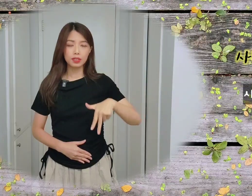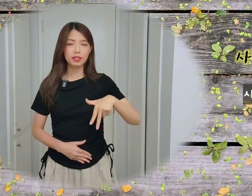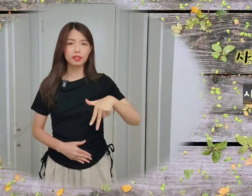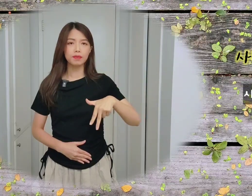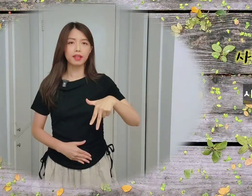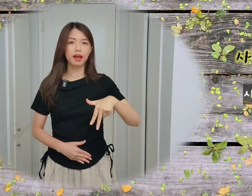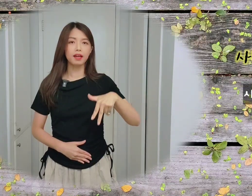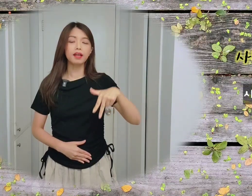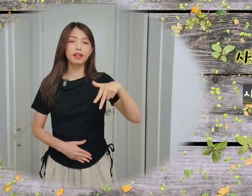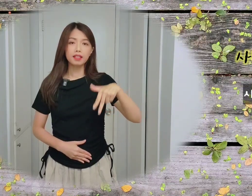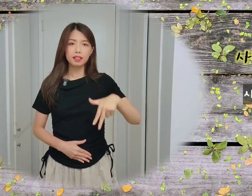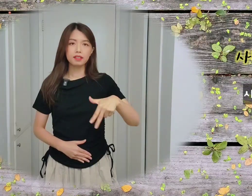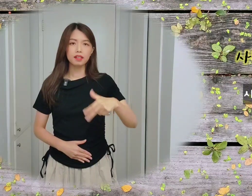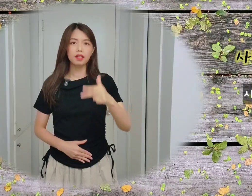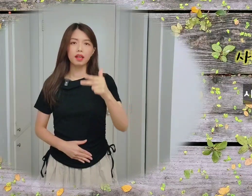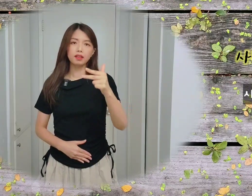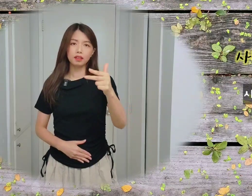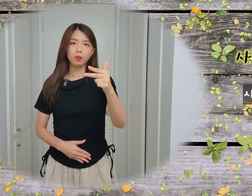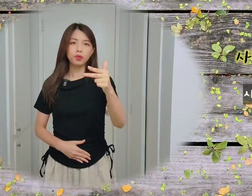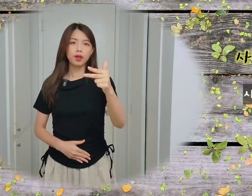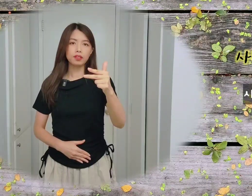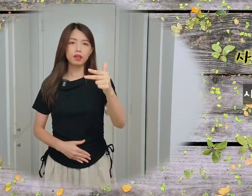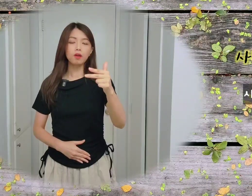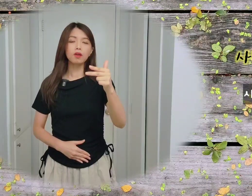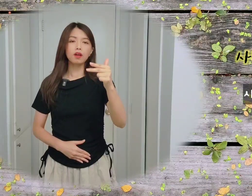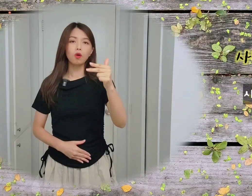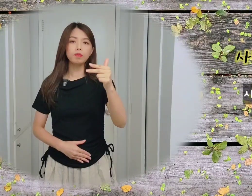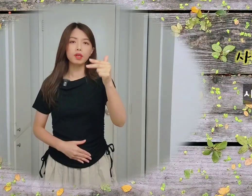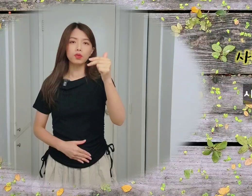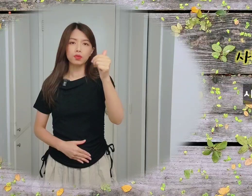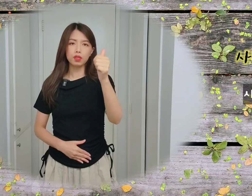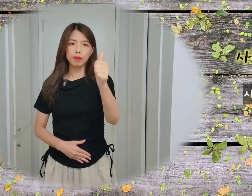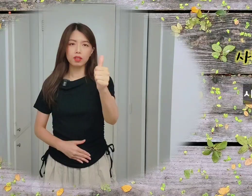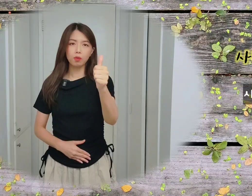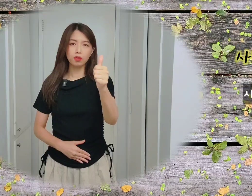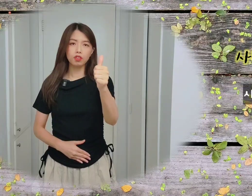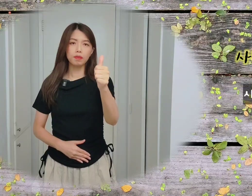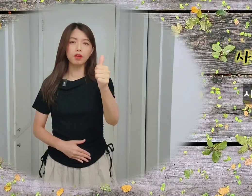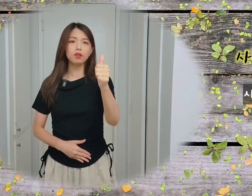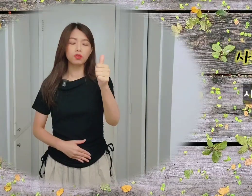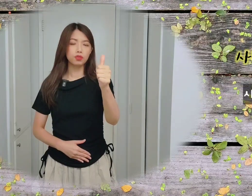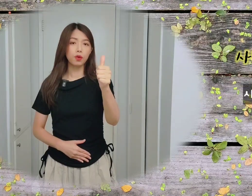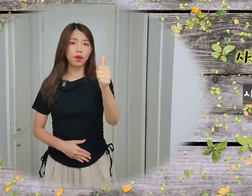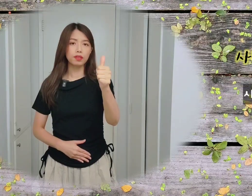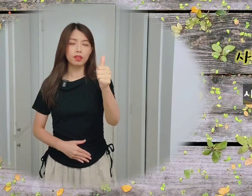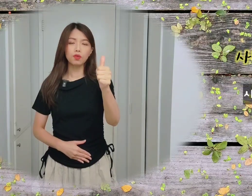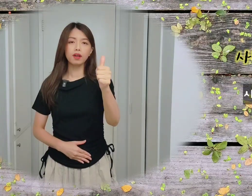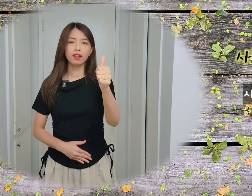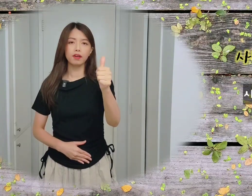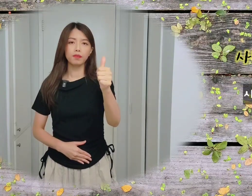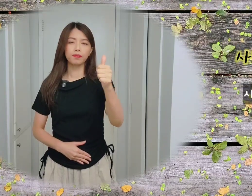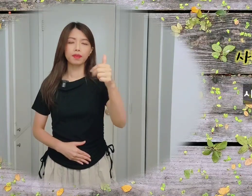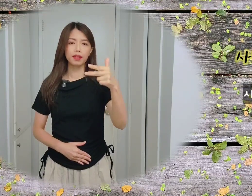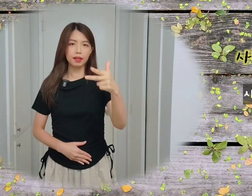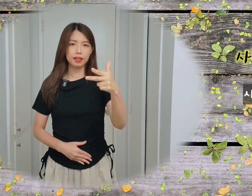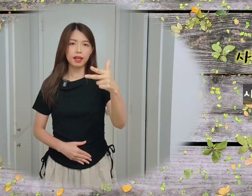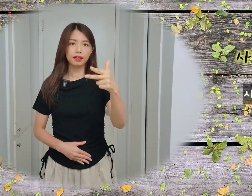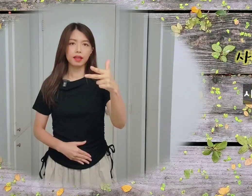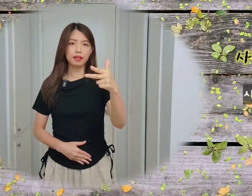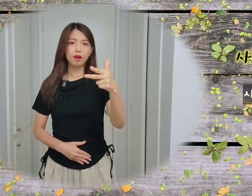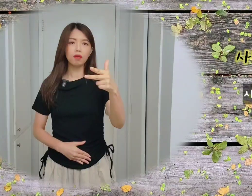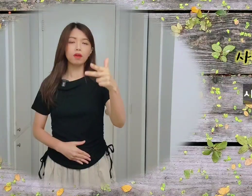지화로 지읒입니다. 이 지읒을 옆으로 하셔서 검지하고 종지만 접어주시면 주라고 하는 뜻의 수어가 돼요.